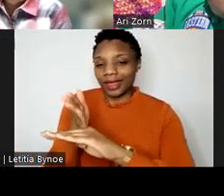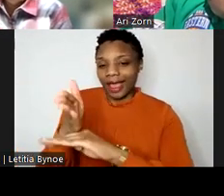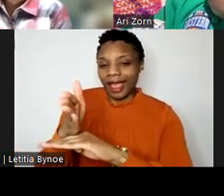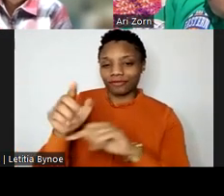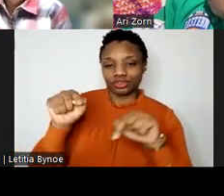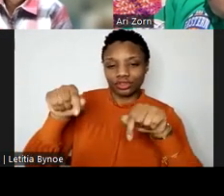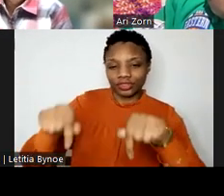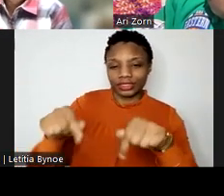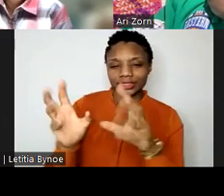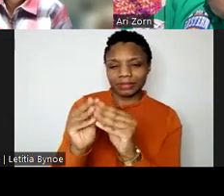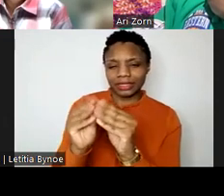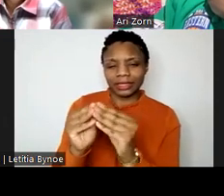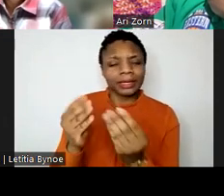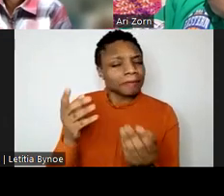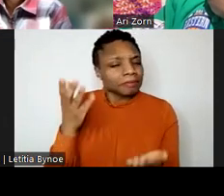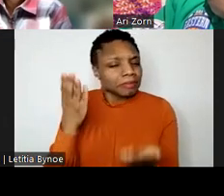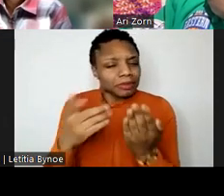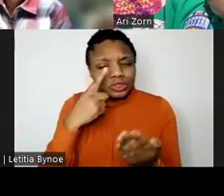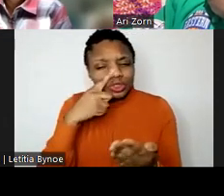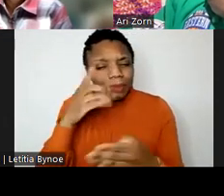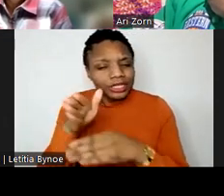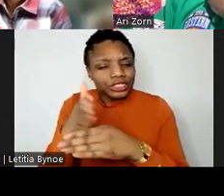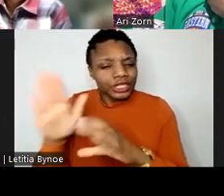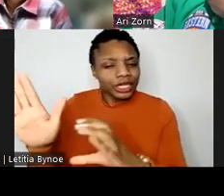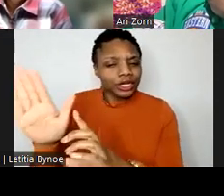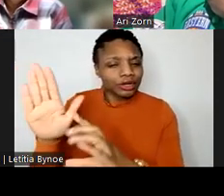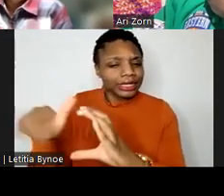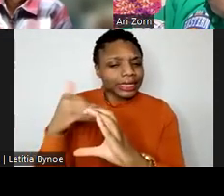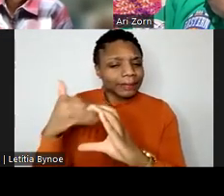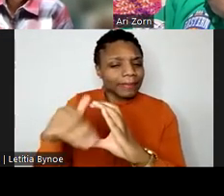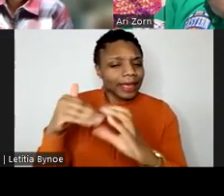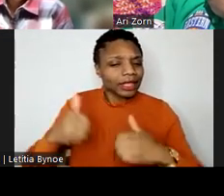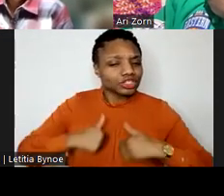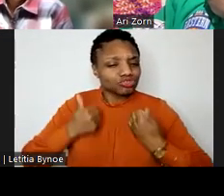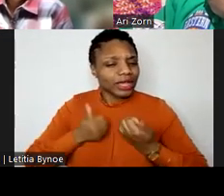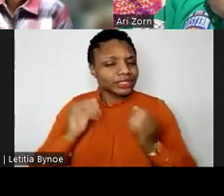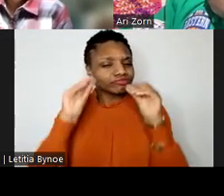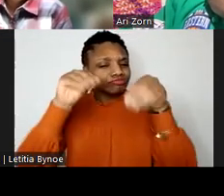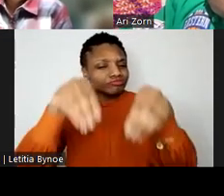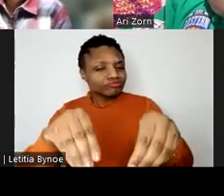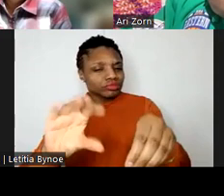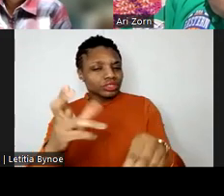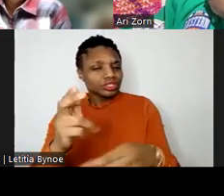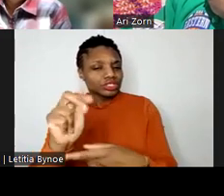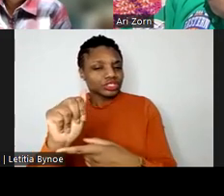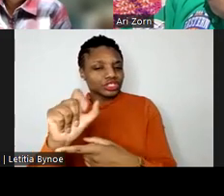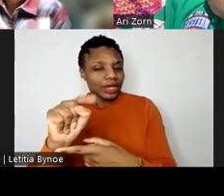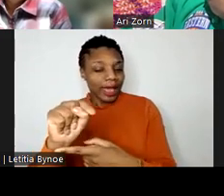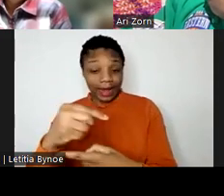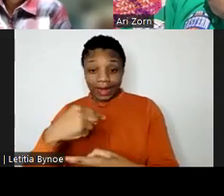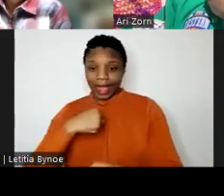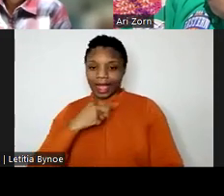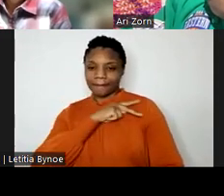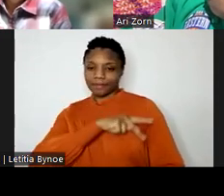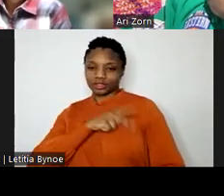vez podría brindarles más información tal vez a la persona que hizo la pregunta si